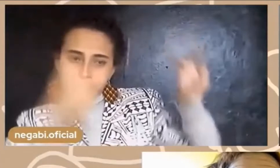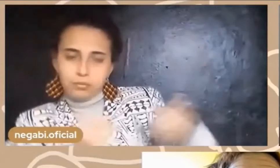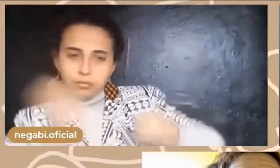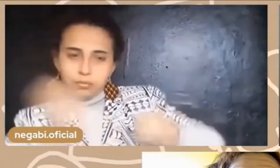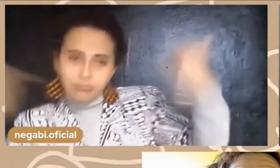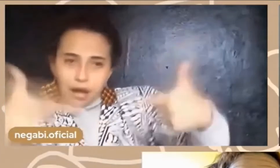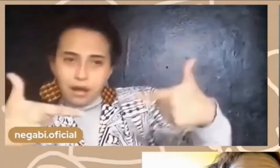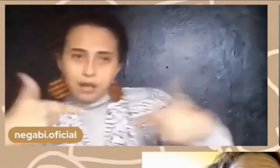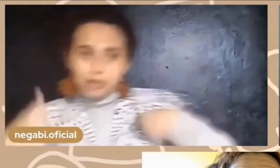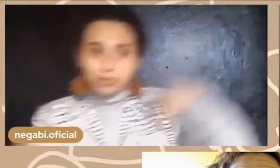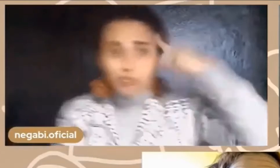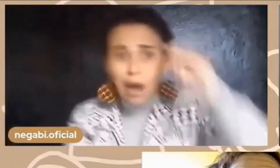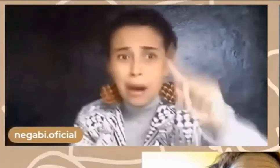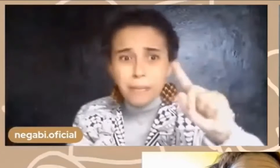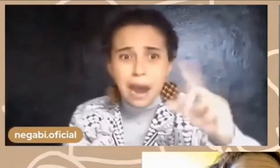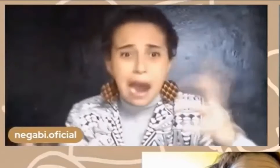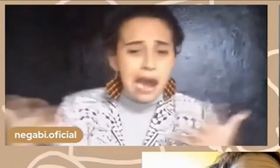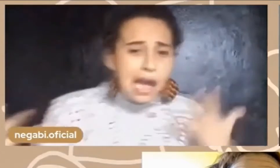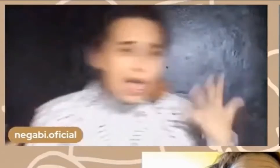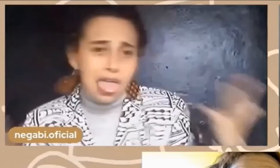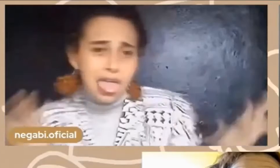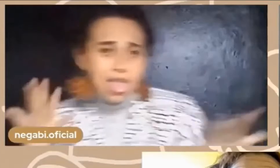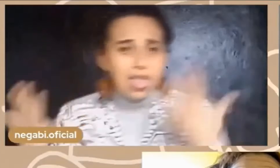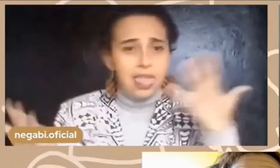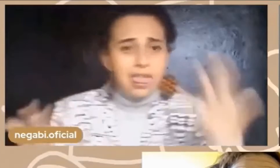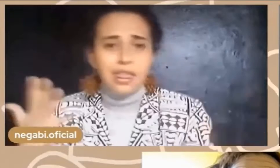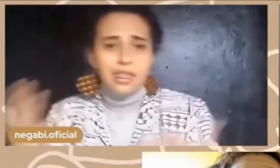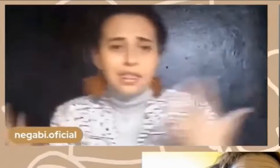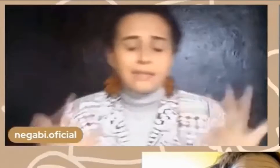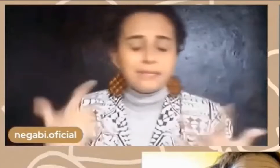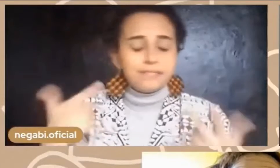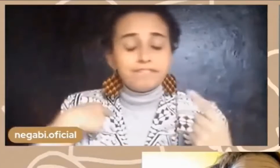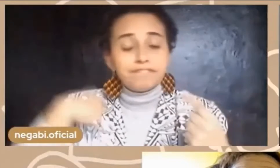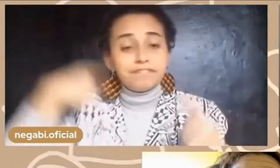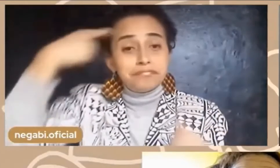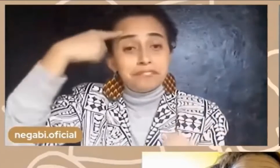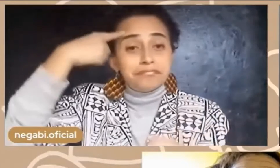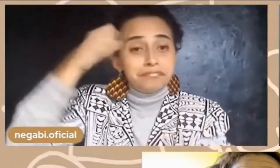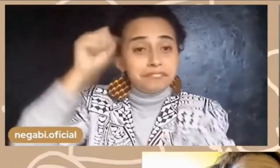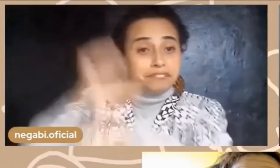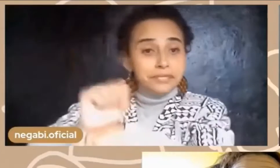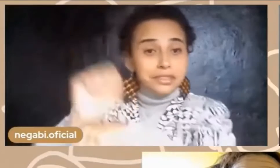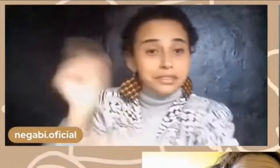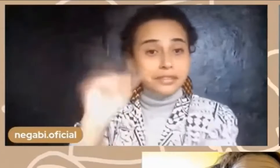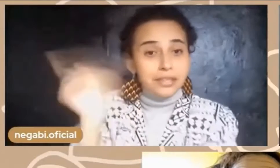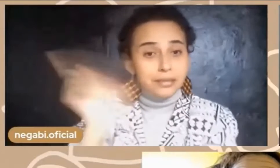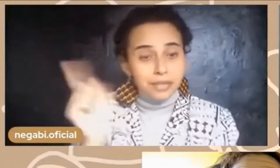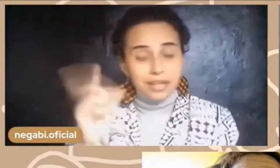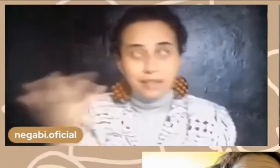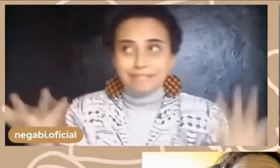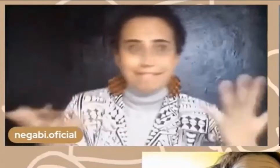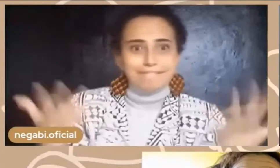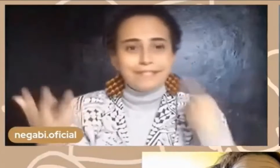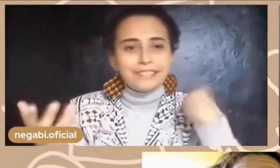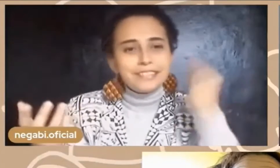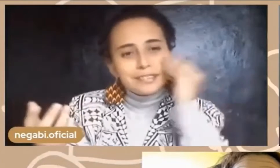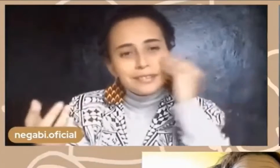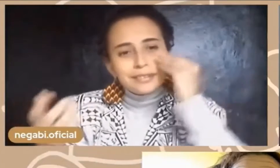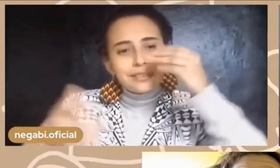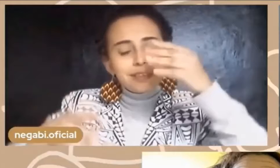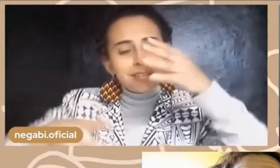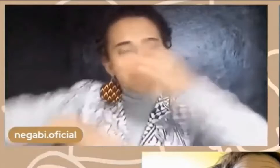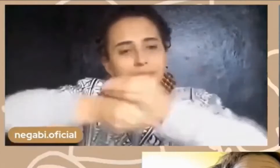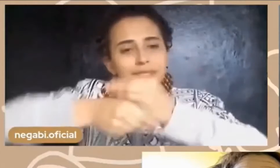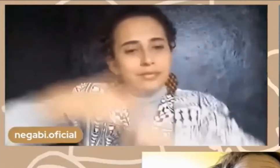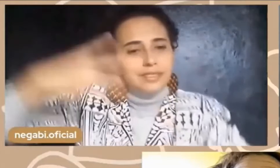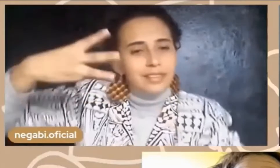falei sobre isso, né? Falando sobre os temas do Islã. E eu não sabia muito bem como me comportar, o que fazer,